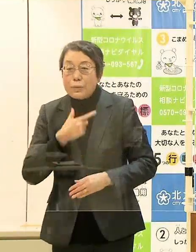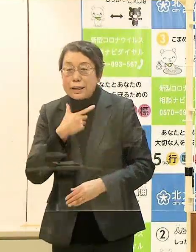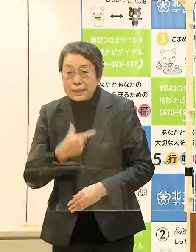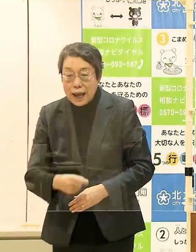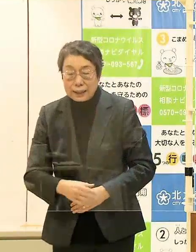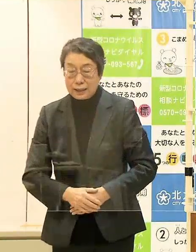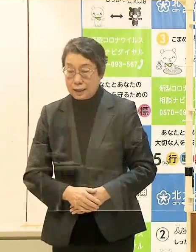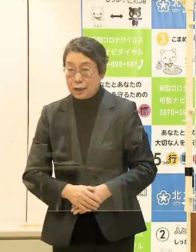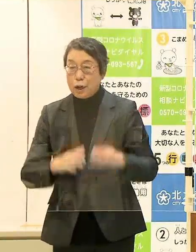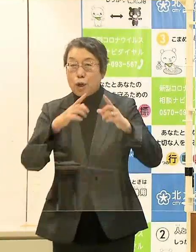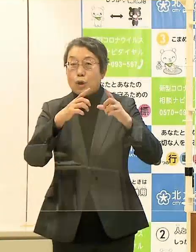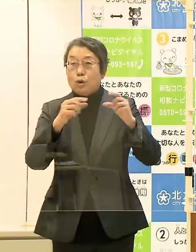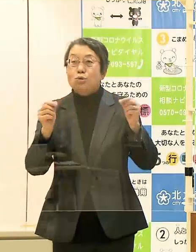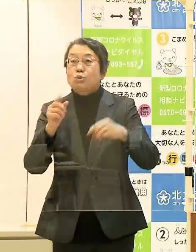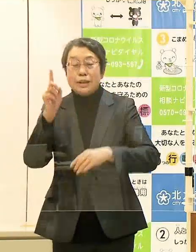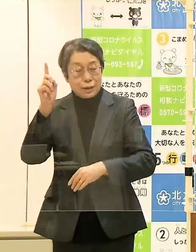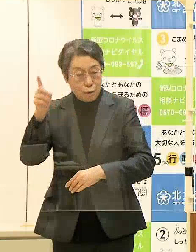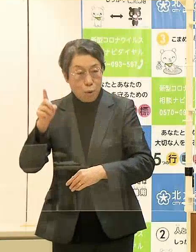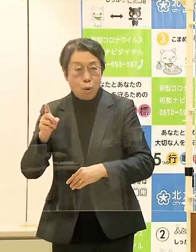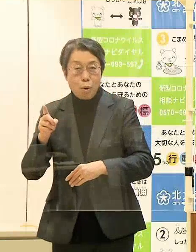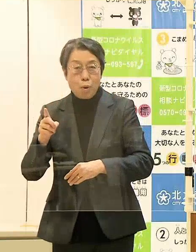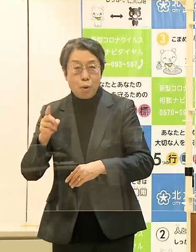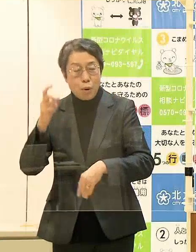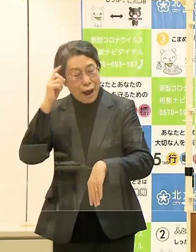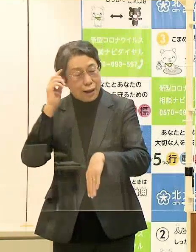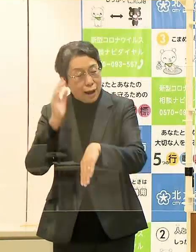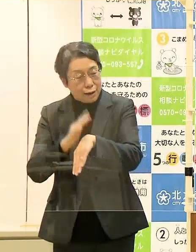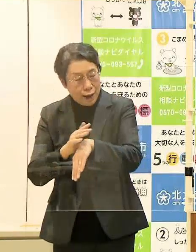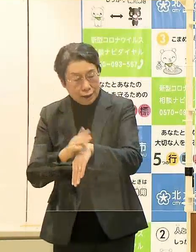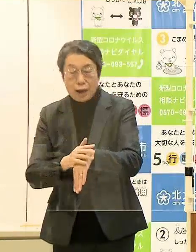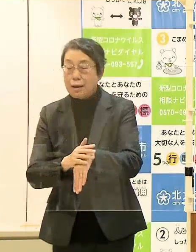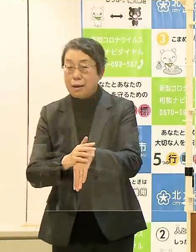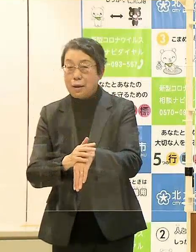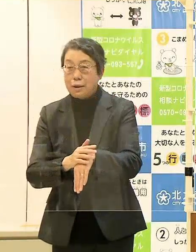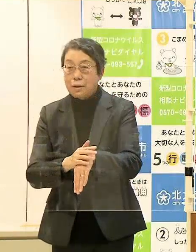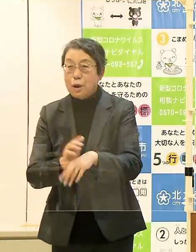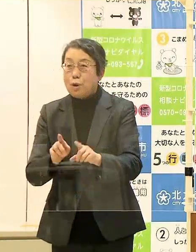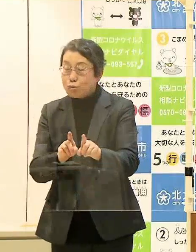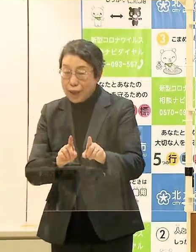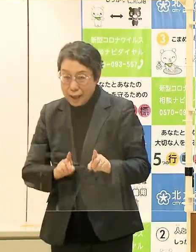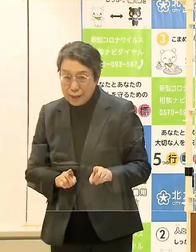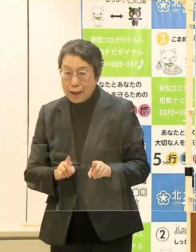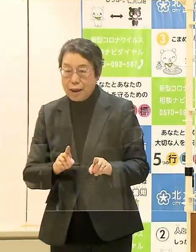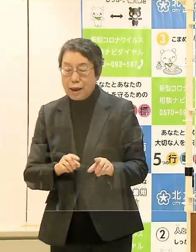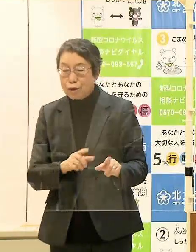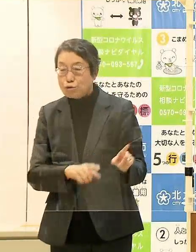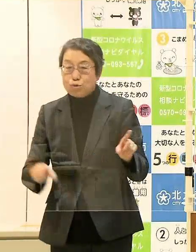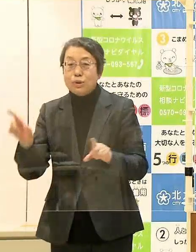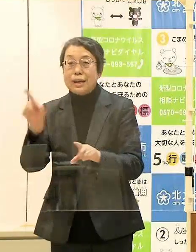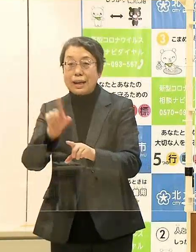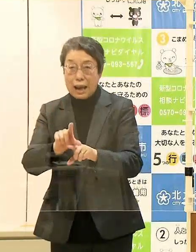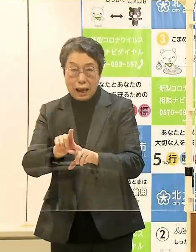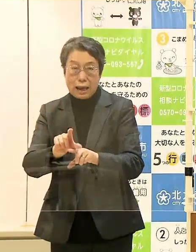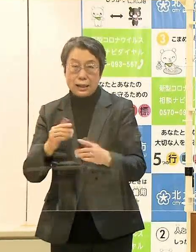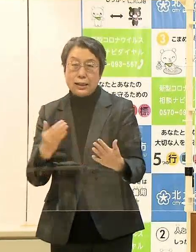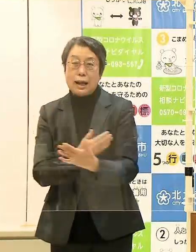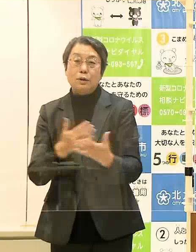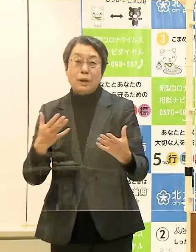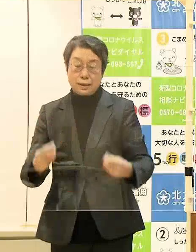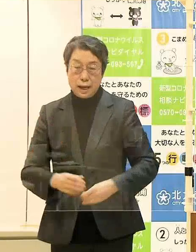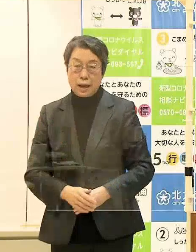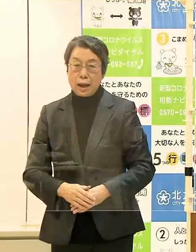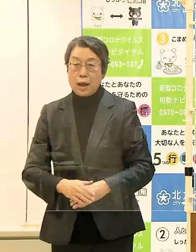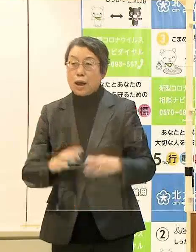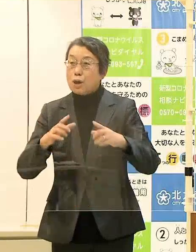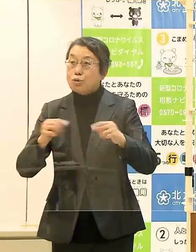国の強い意向を受けましてチーク発令をするということであります国の総合的な